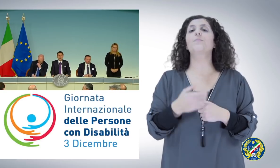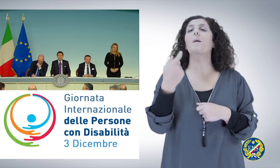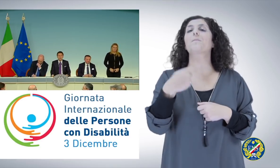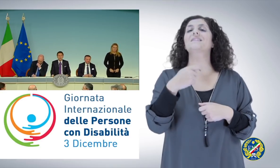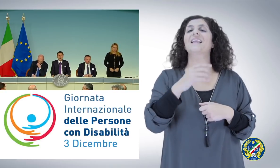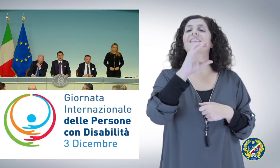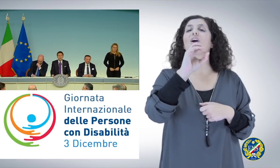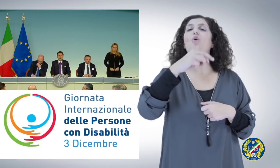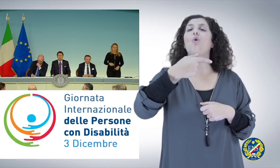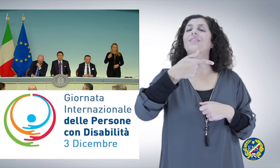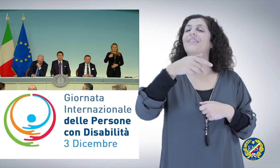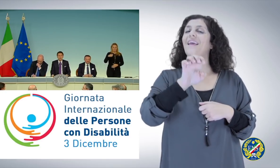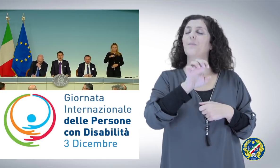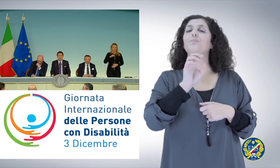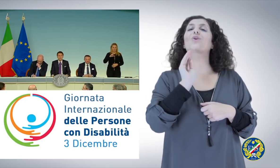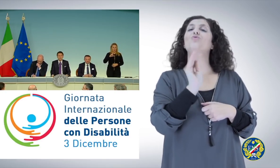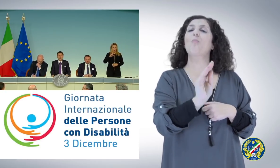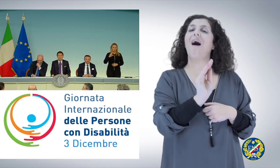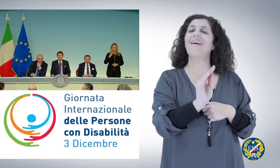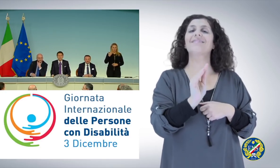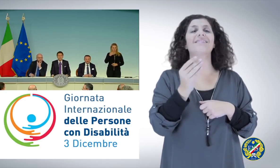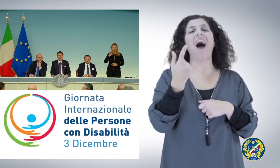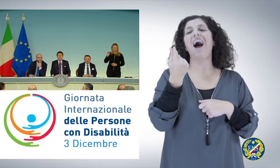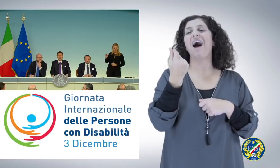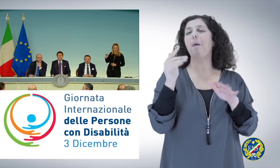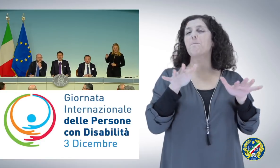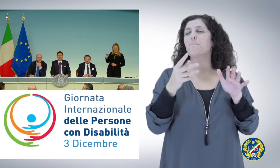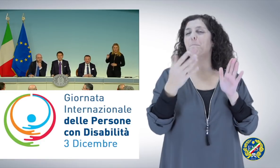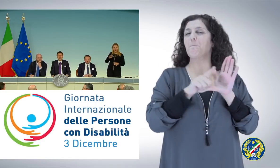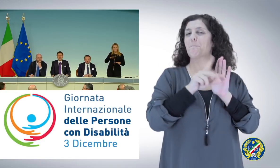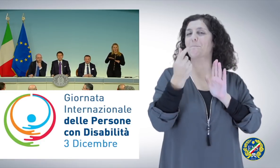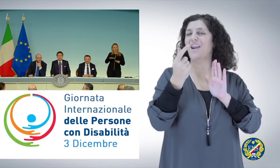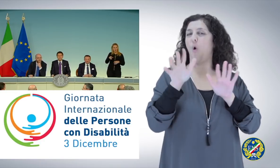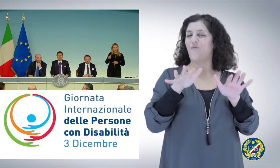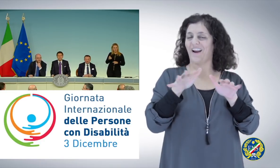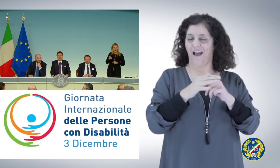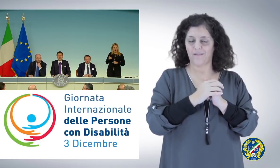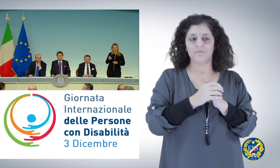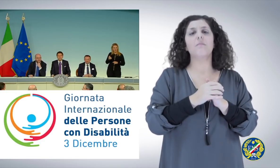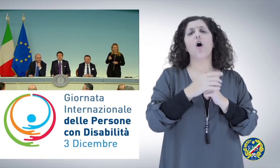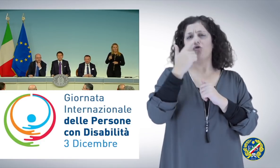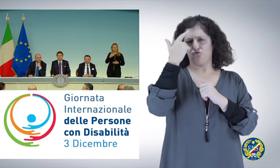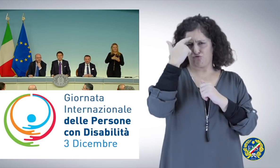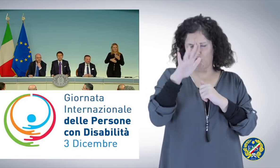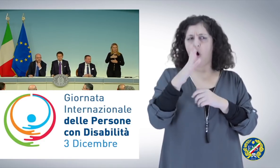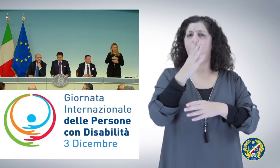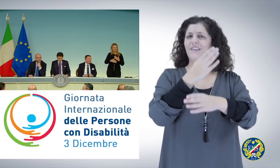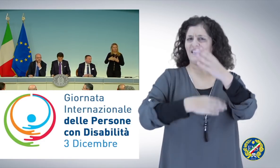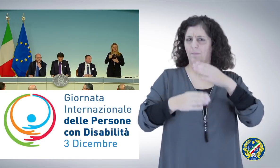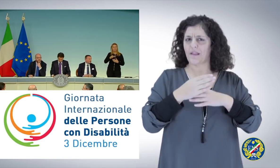Al Presidente Conte sul tema della manovra so che anche sul tema della disabilità ci sono più soldi in